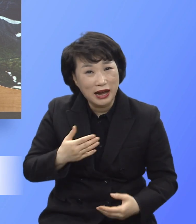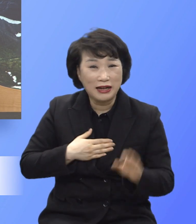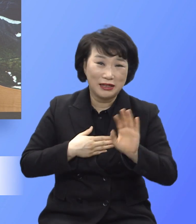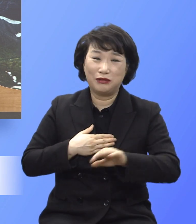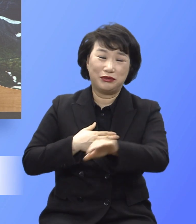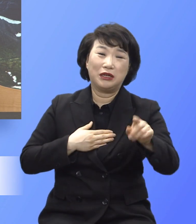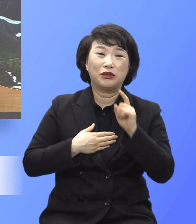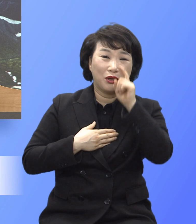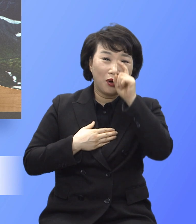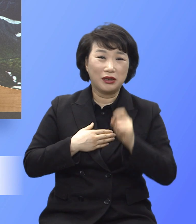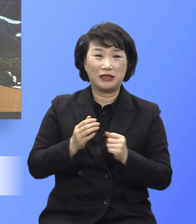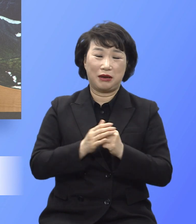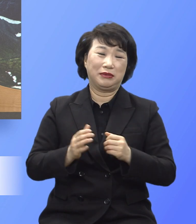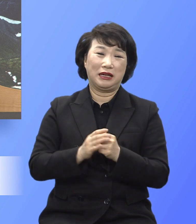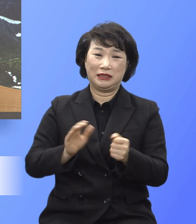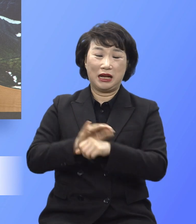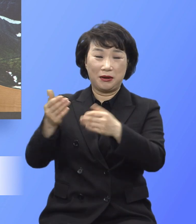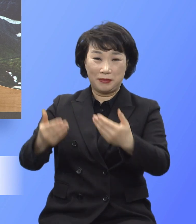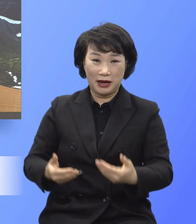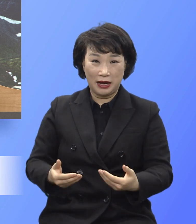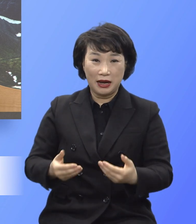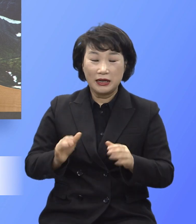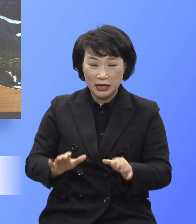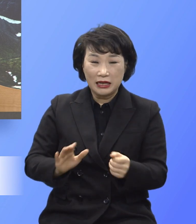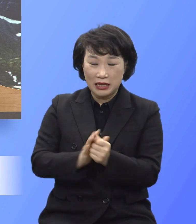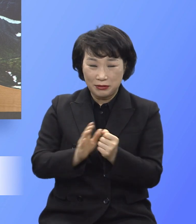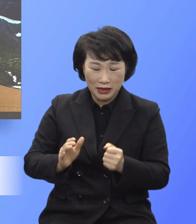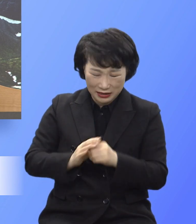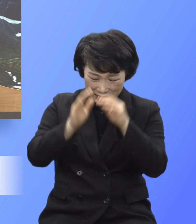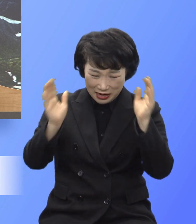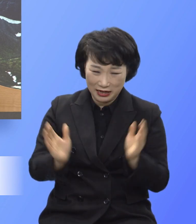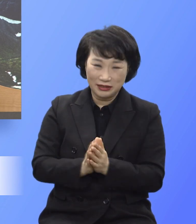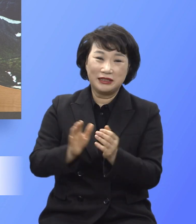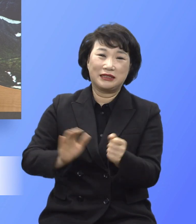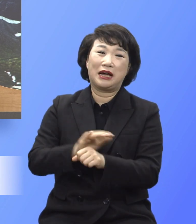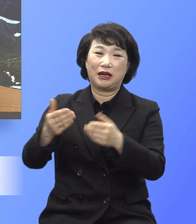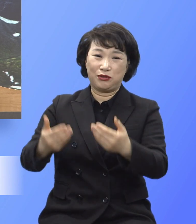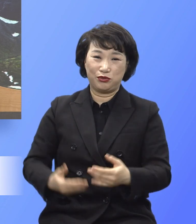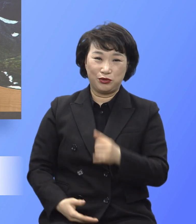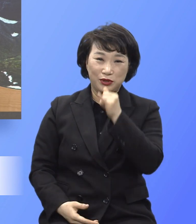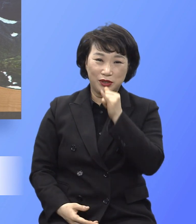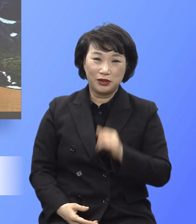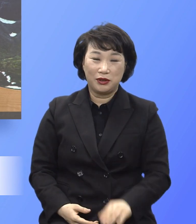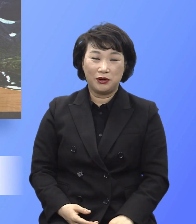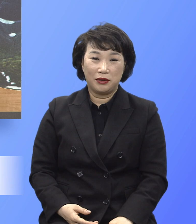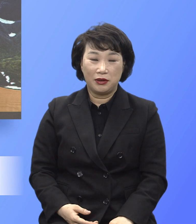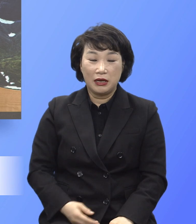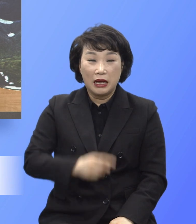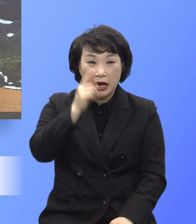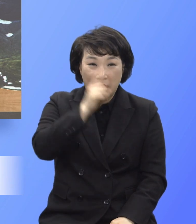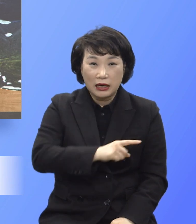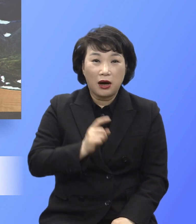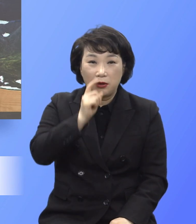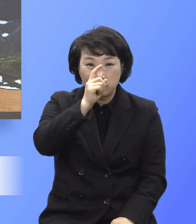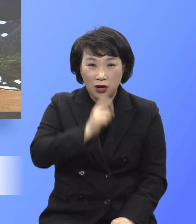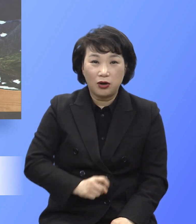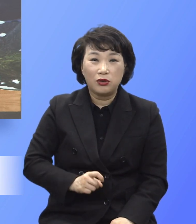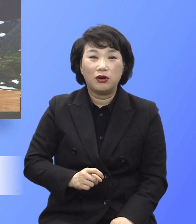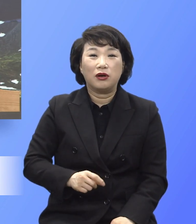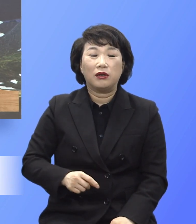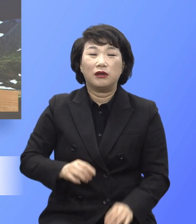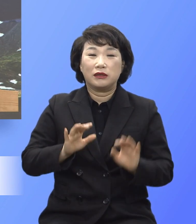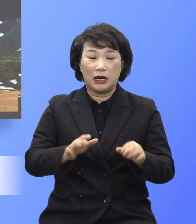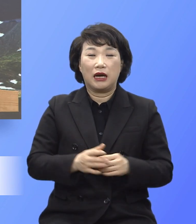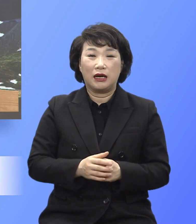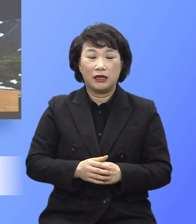더럽기 때문에 그래서 사랑하신 것입니다. 왜 악하고 불의하고 더러운